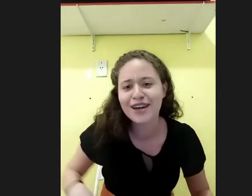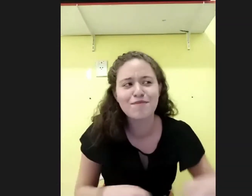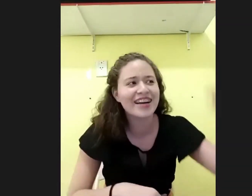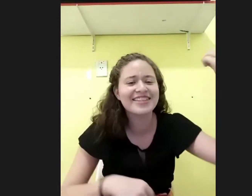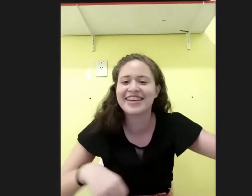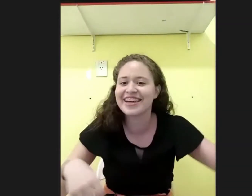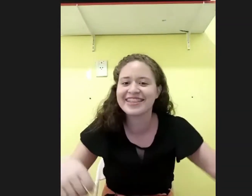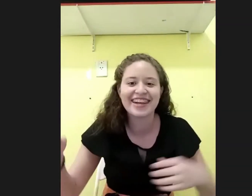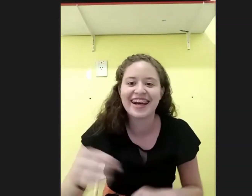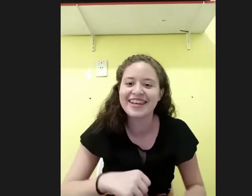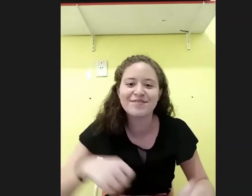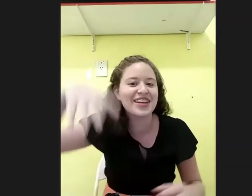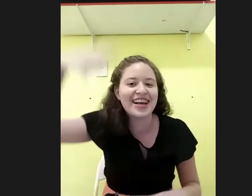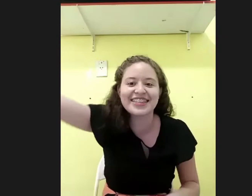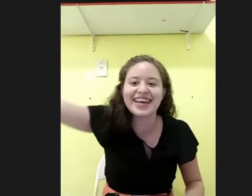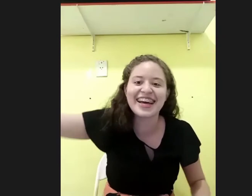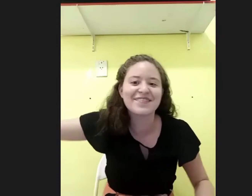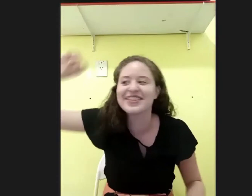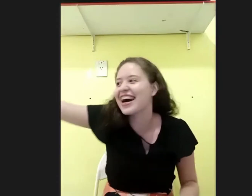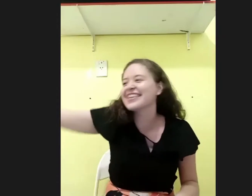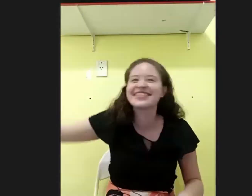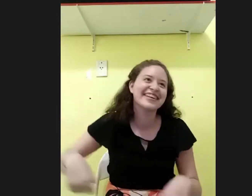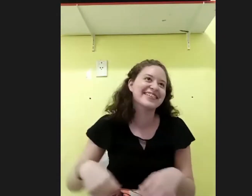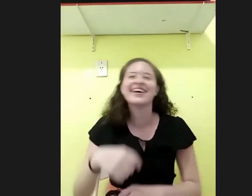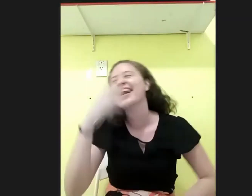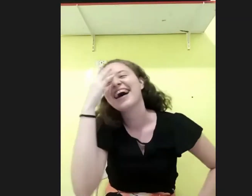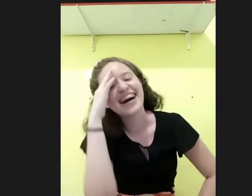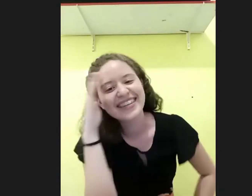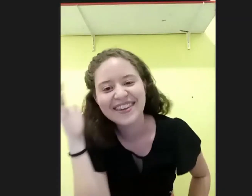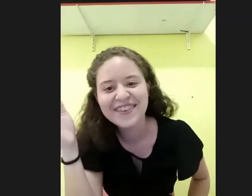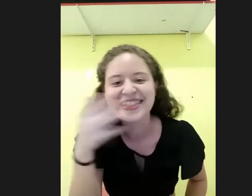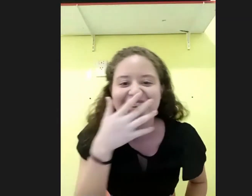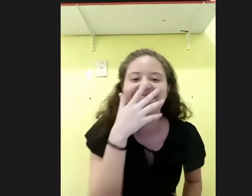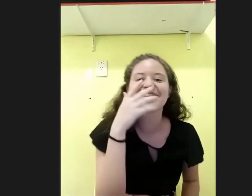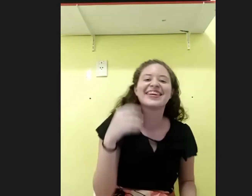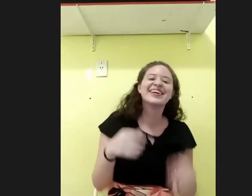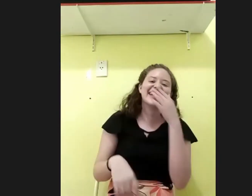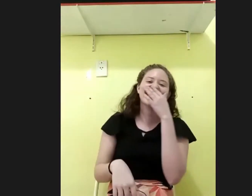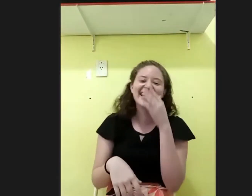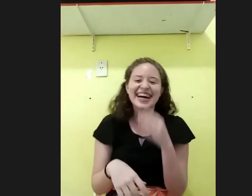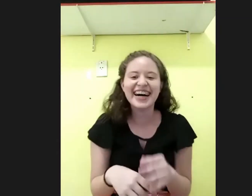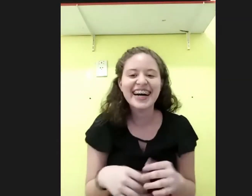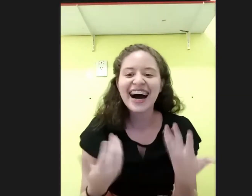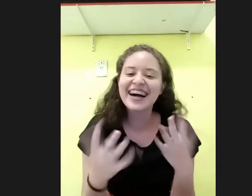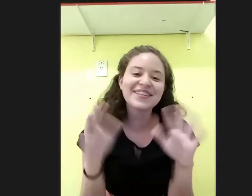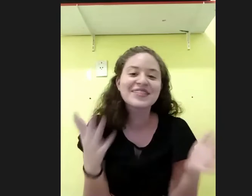uma receita lá, a família dela, a viagem, aí eu, ai que emoção, meu Deus. Aí eu não ficava